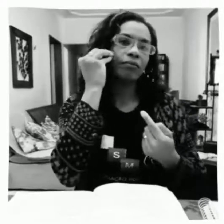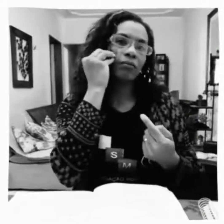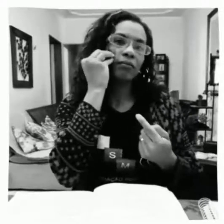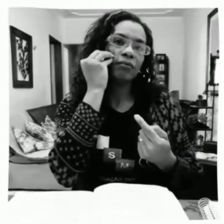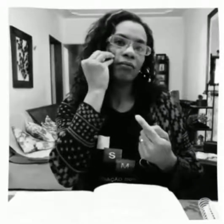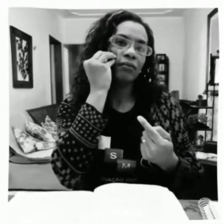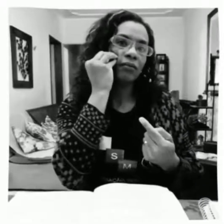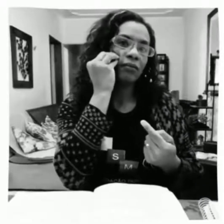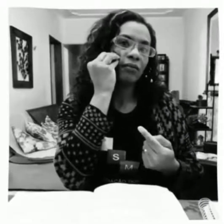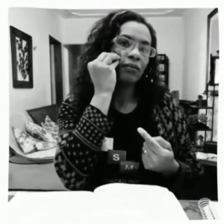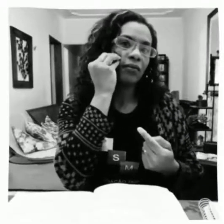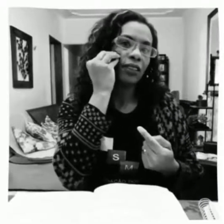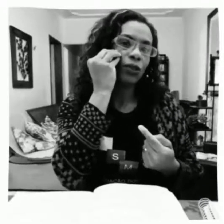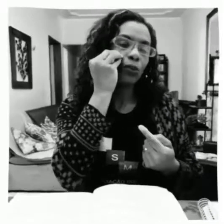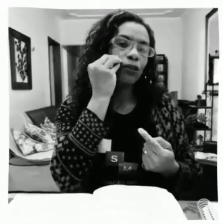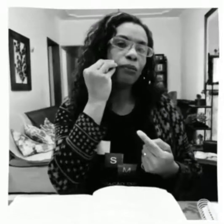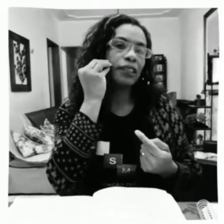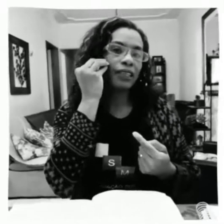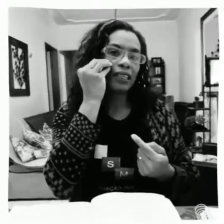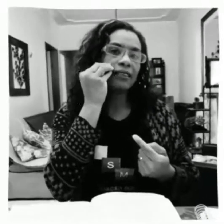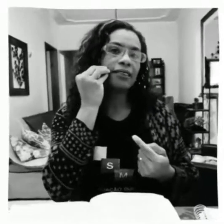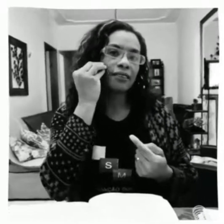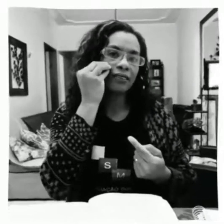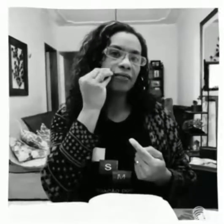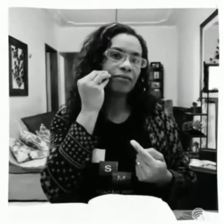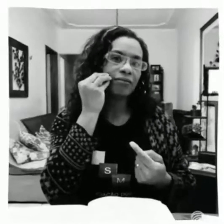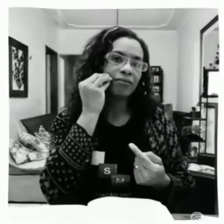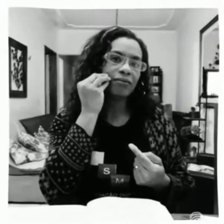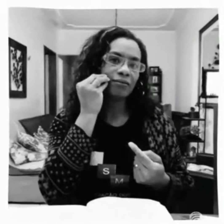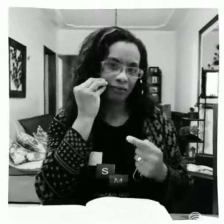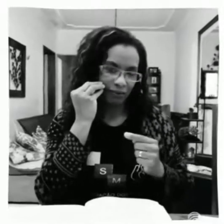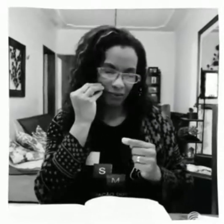Aqui. O movimento é esse.